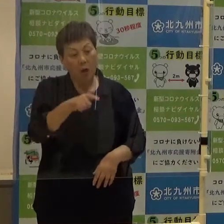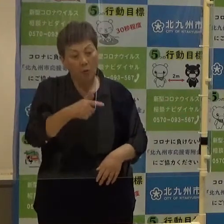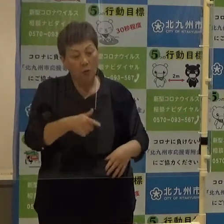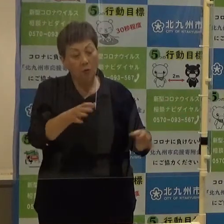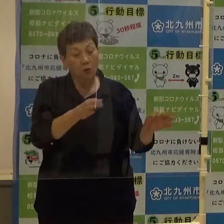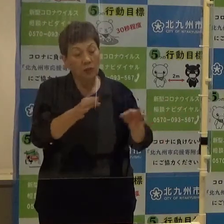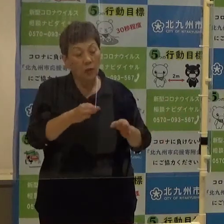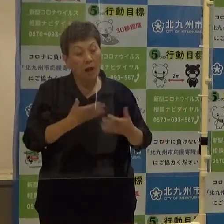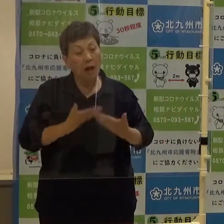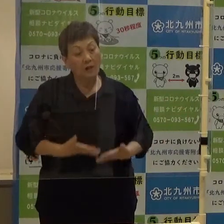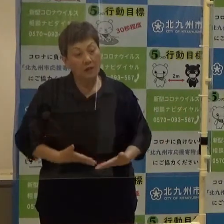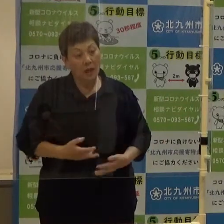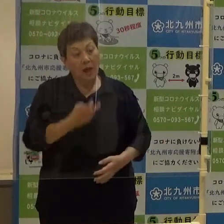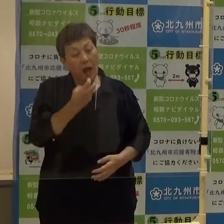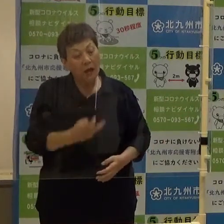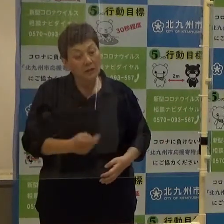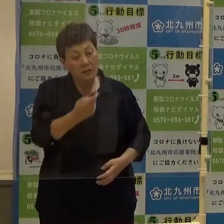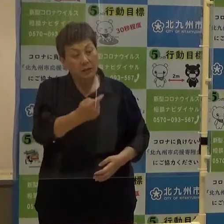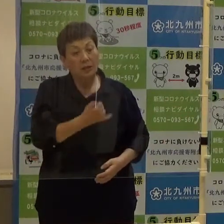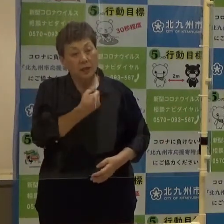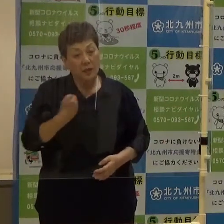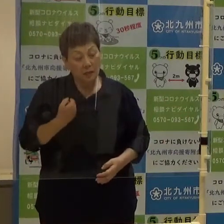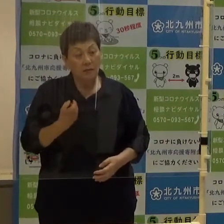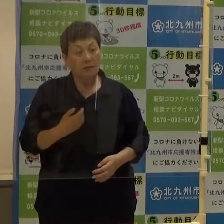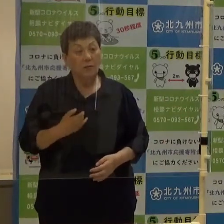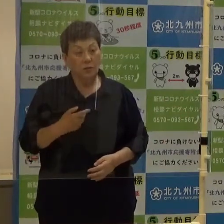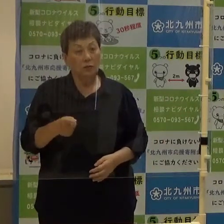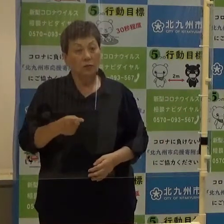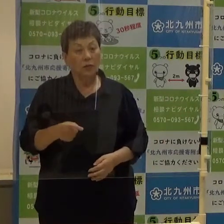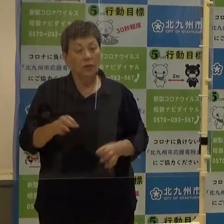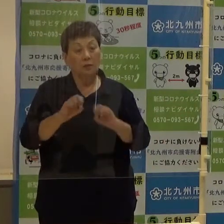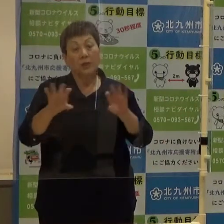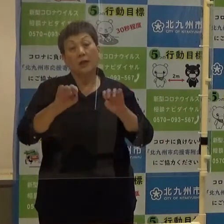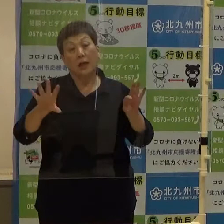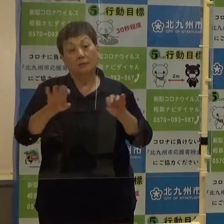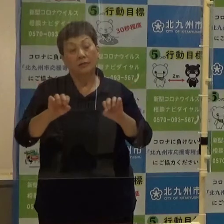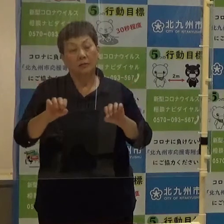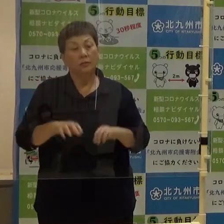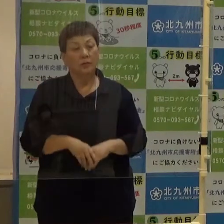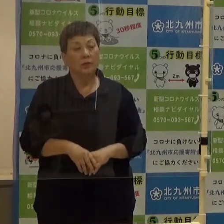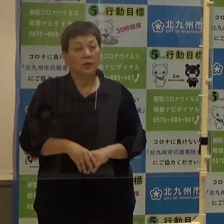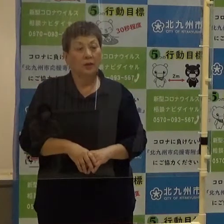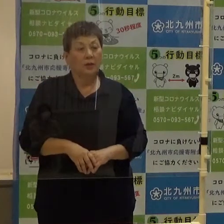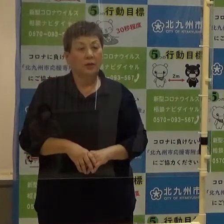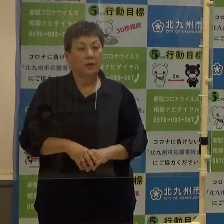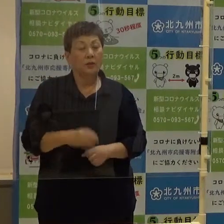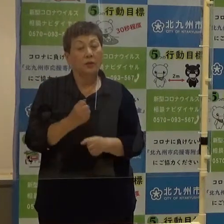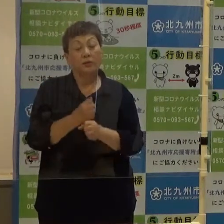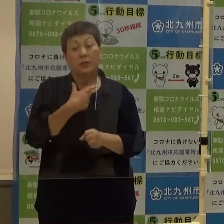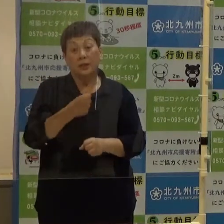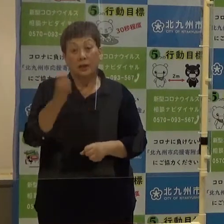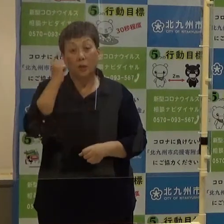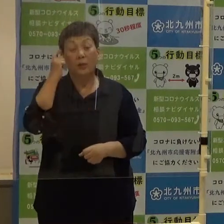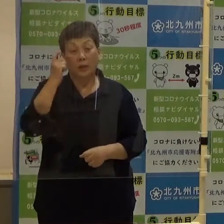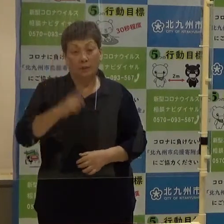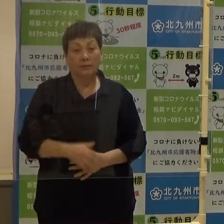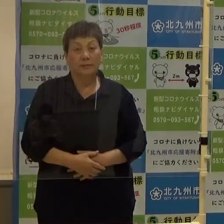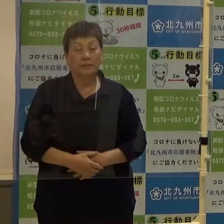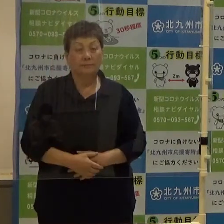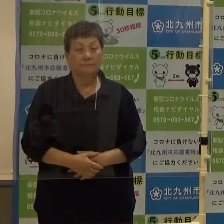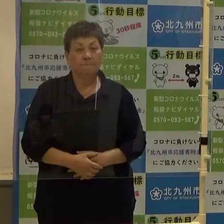ですよ、安心してどうぞ行かれてくださいと、まあ、そういうムードを盛り上げていきたいのであります。